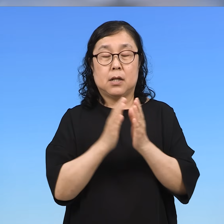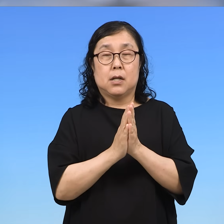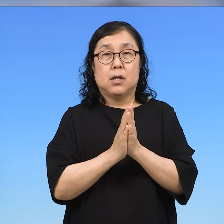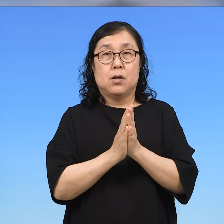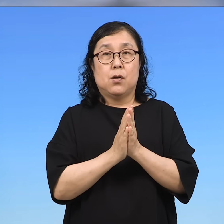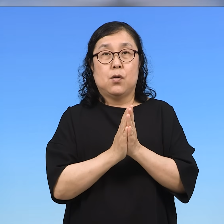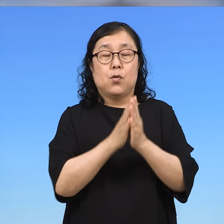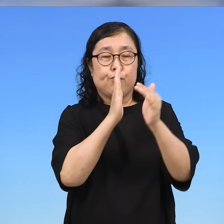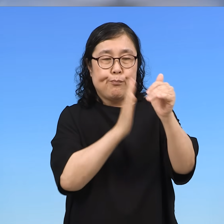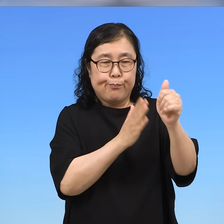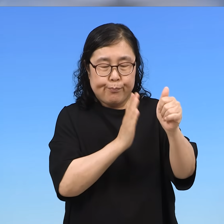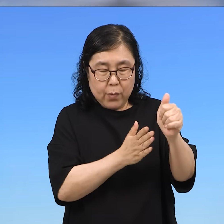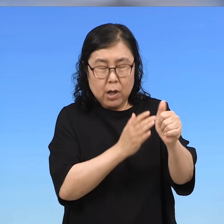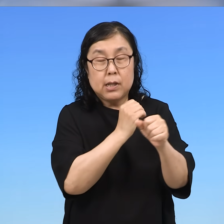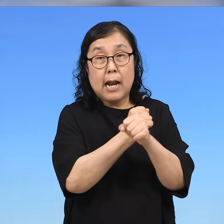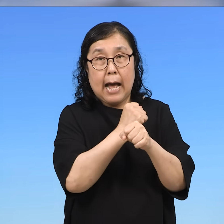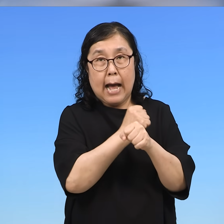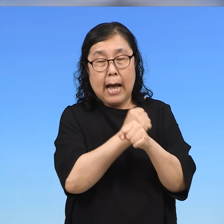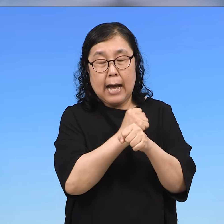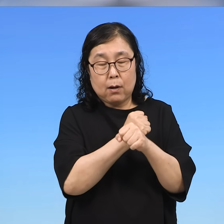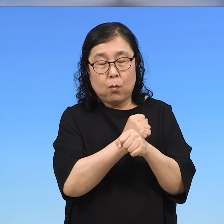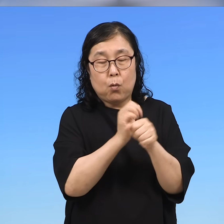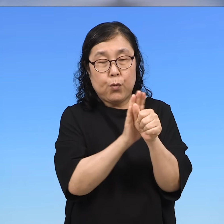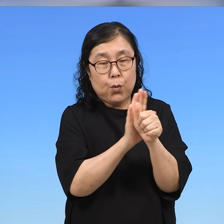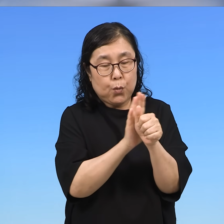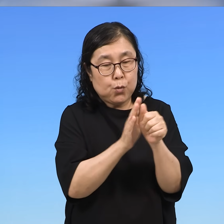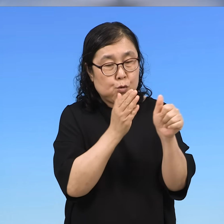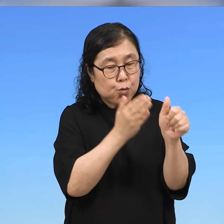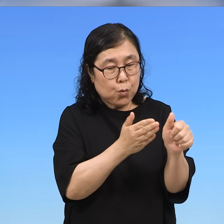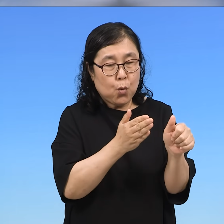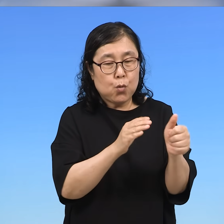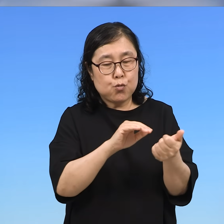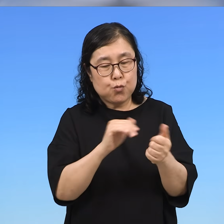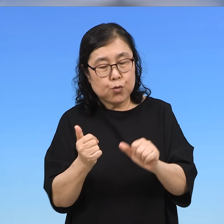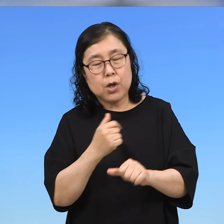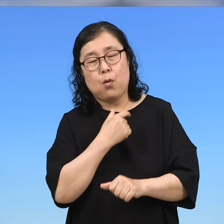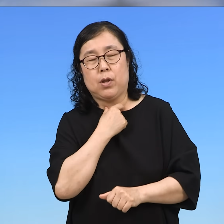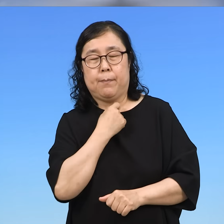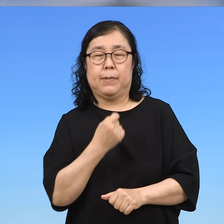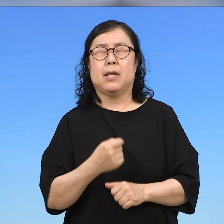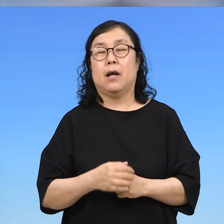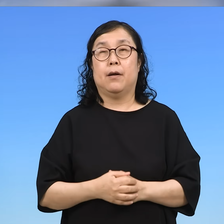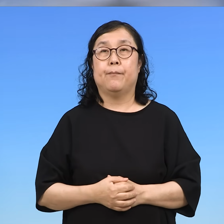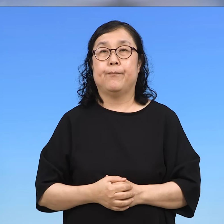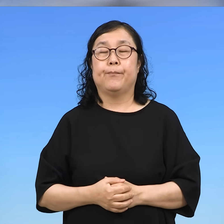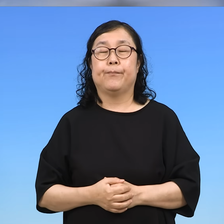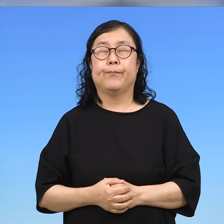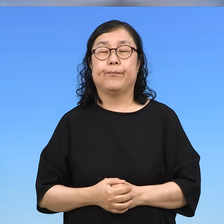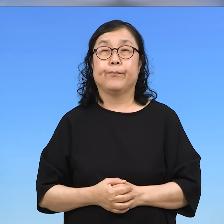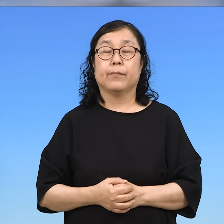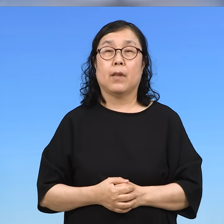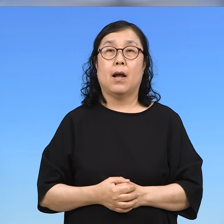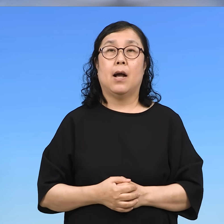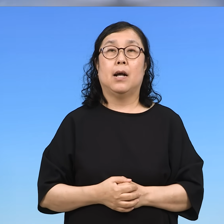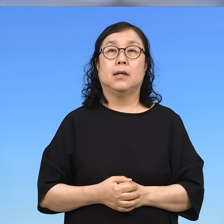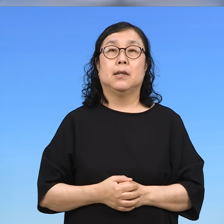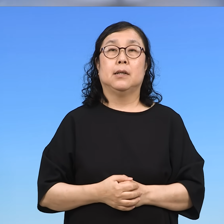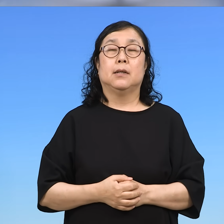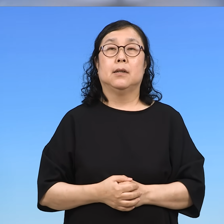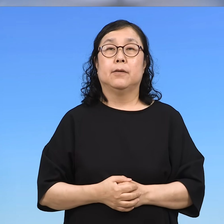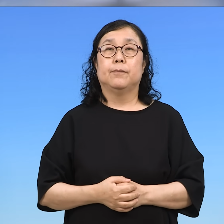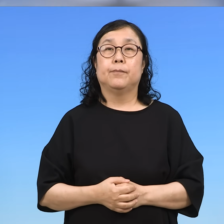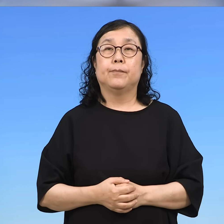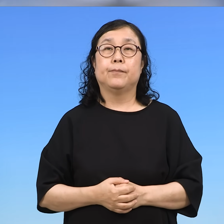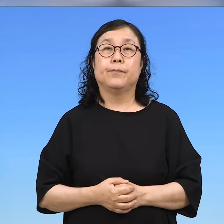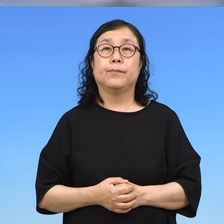권면을 남기고 그렇게 이 땅을 끝낼 수 있기를 원합니다. 그래서 오늘 이 본문 말씀을 좀 살펴보려고